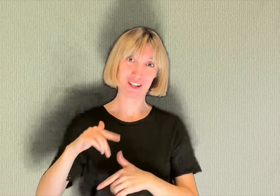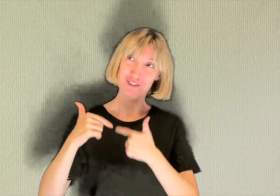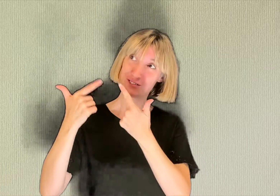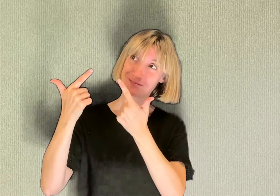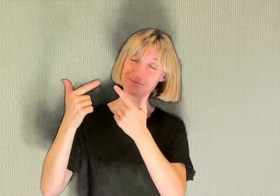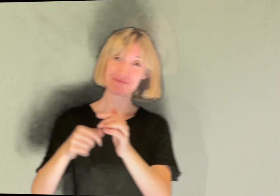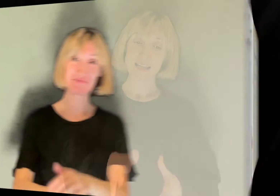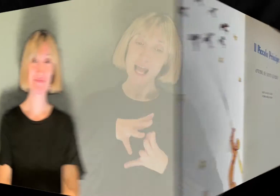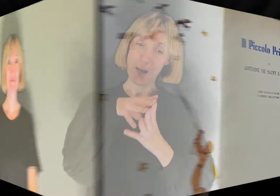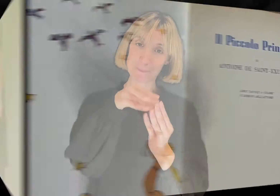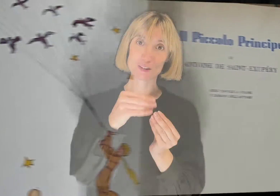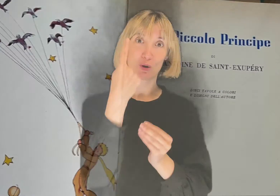Capitolo 1